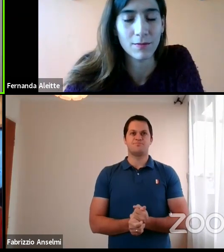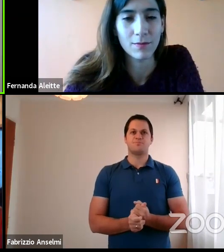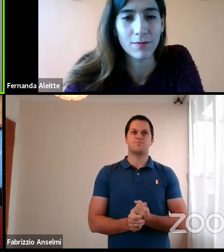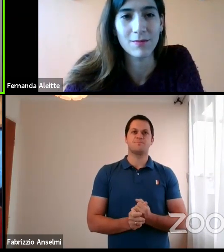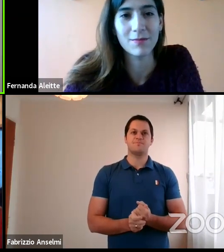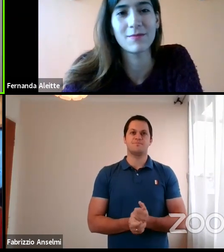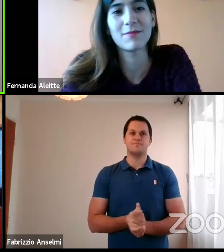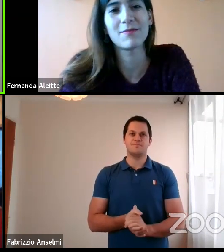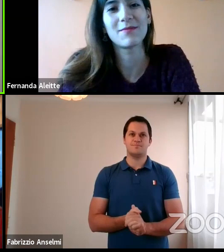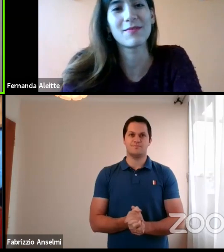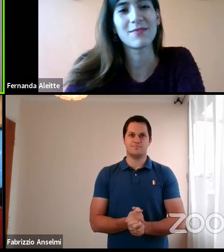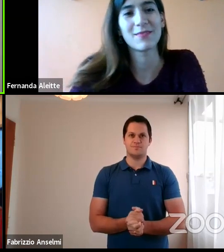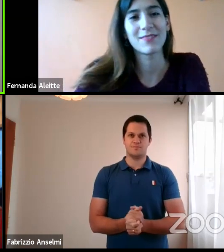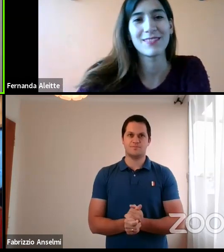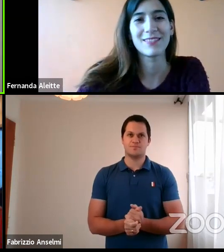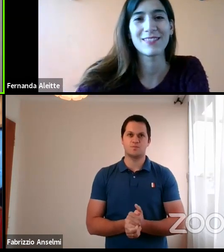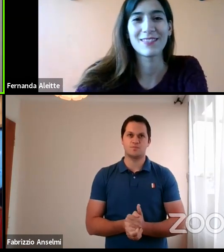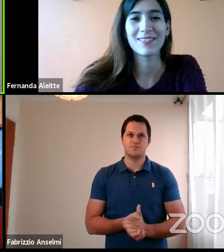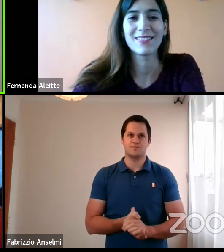¿Listo?